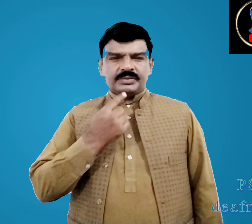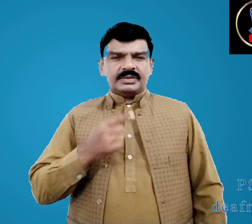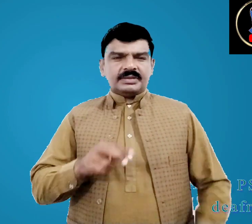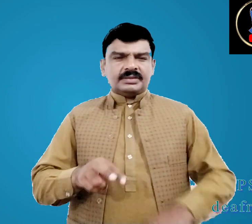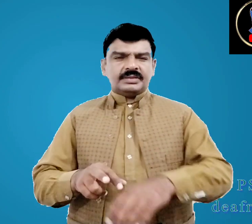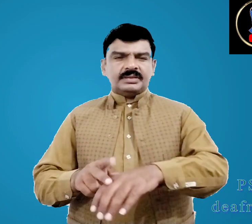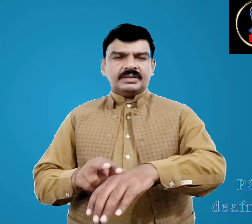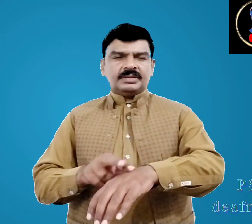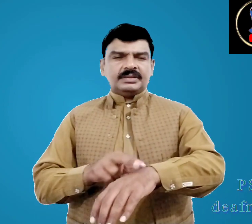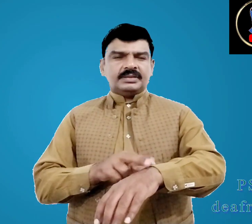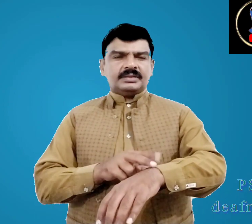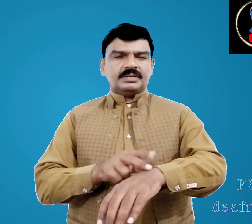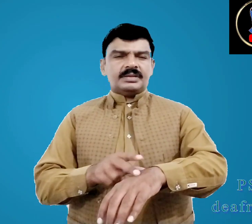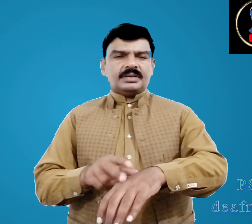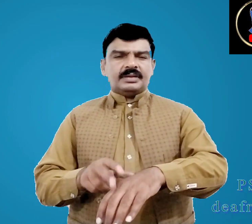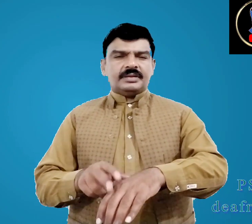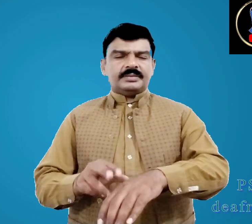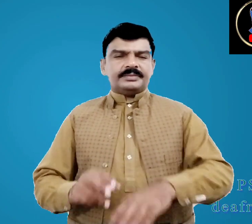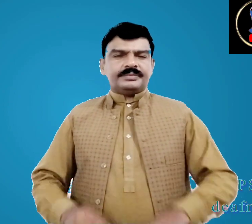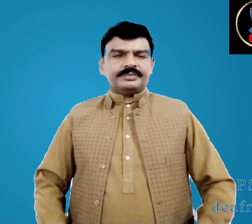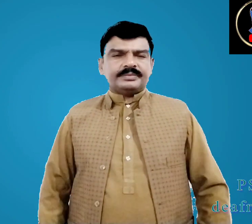सुर्ख दाने,